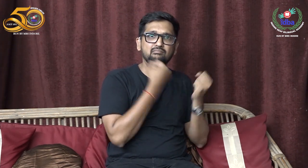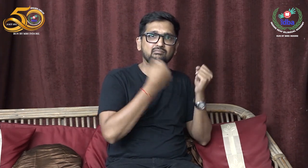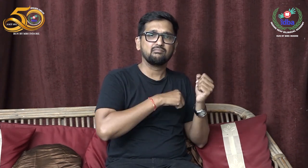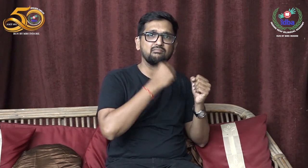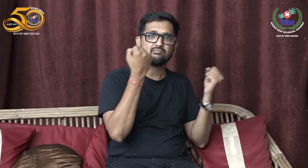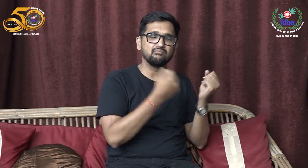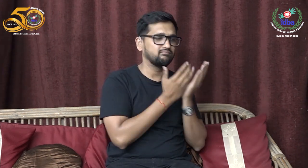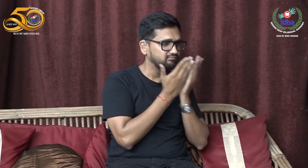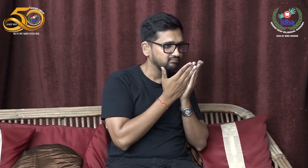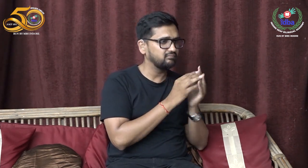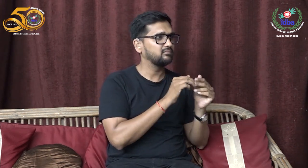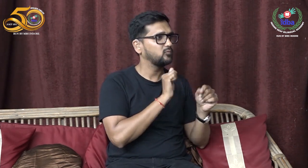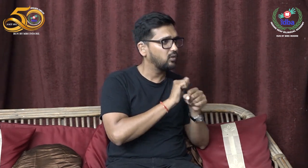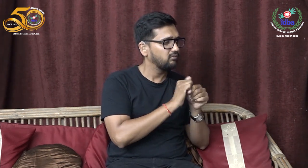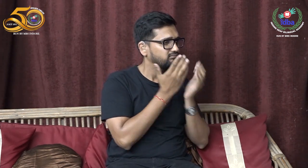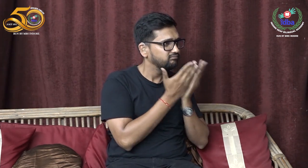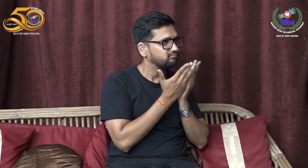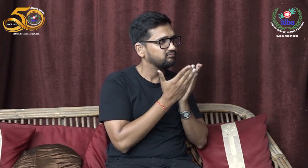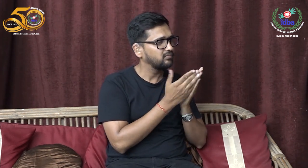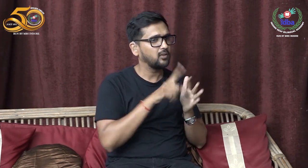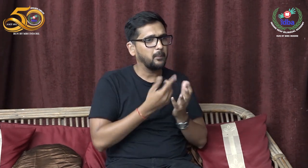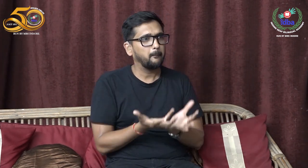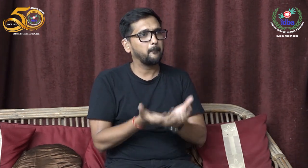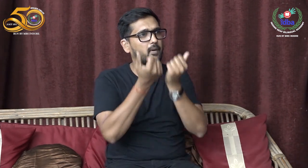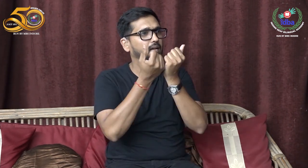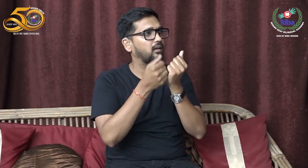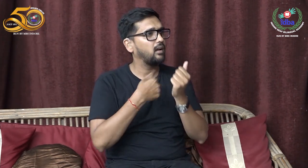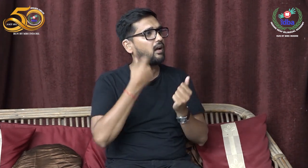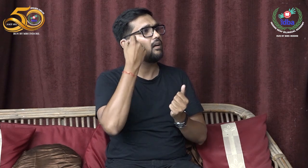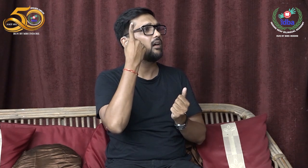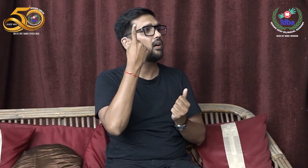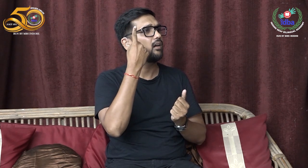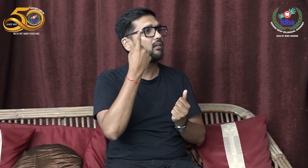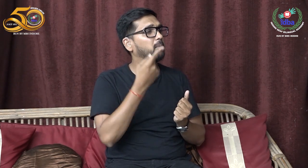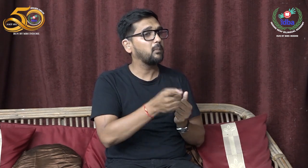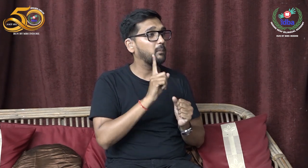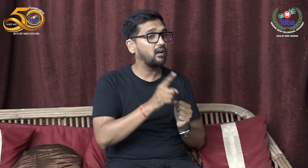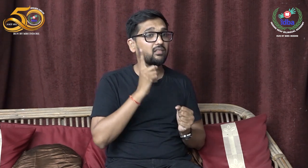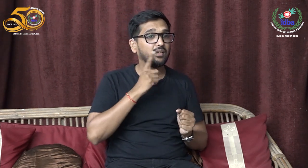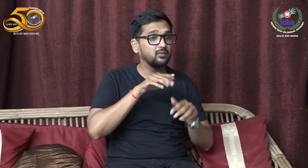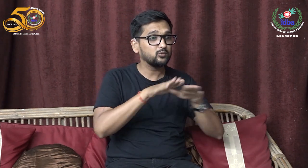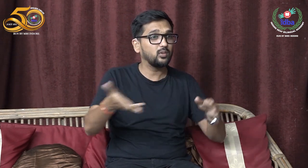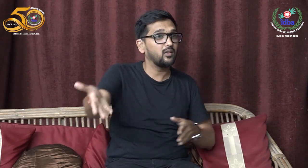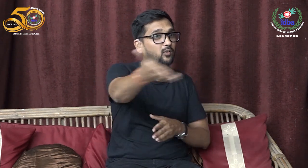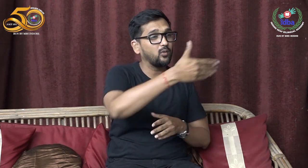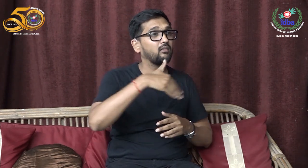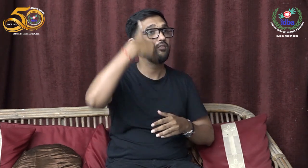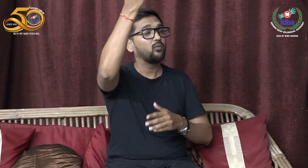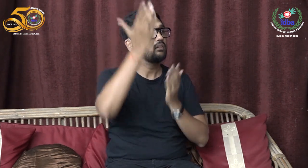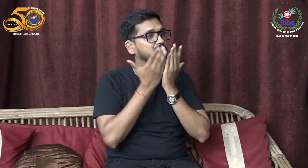जब अपन फॉर एग्जाम्पल मैंने पढ़ाई भी करी और काम भी किया, तो फिर मुझे जॉब मिली, तो अब मुझे ये चीज़ समझ आती है, इंपॉर्टेंट है। अब मैं डेफ बच्चों को